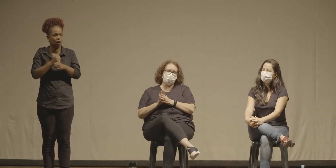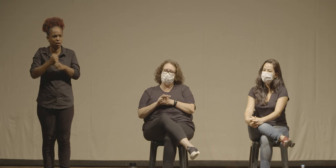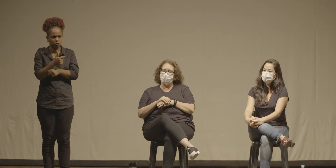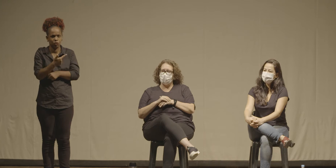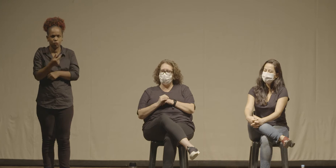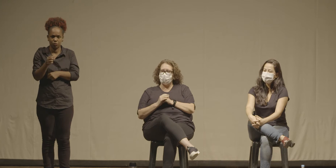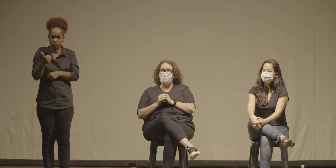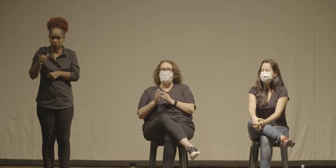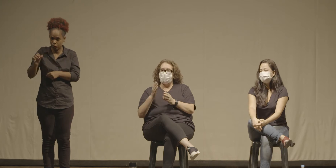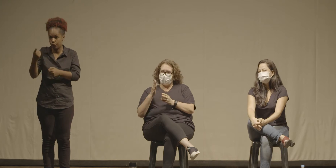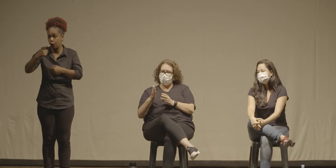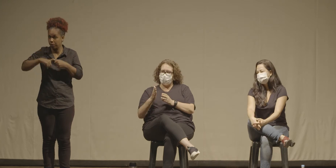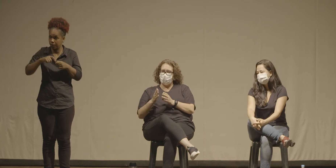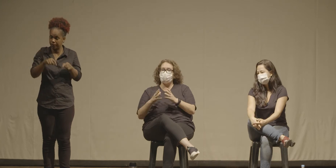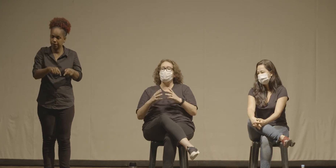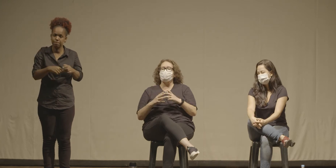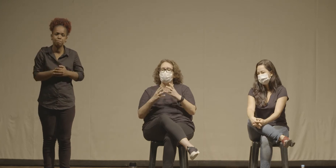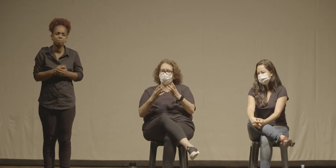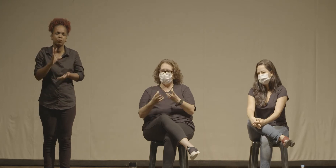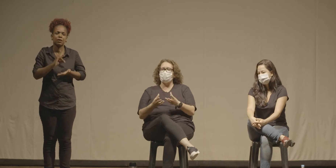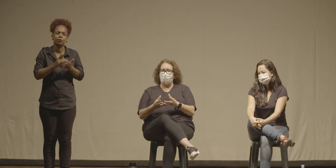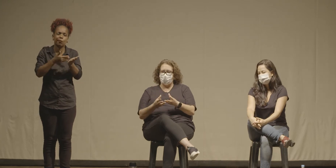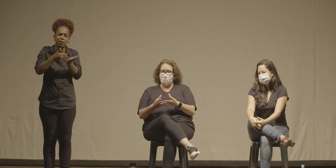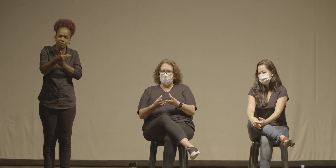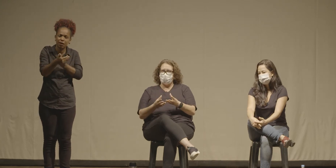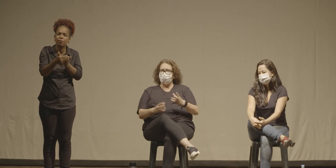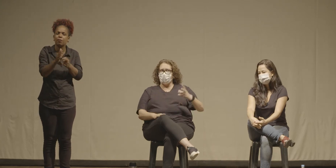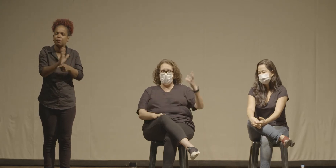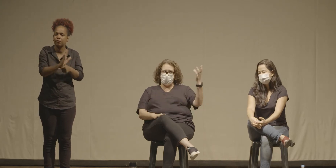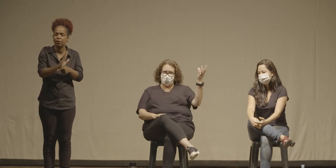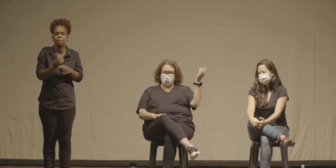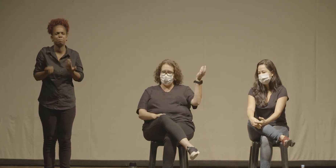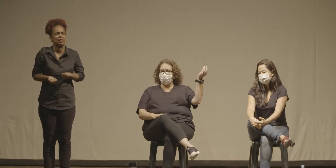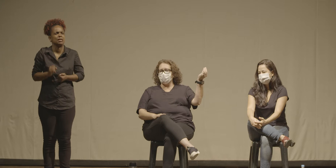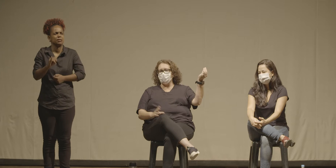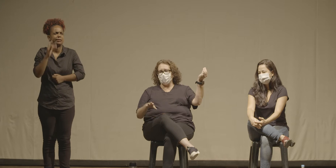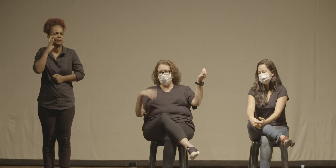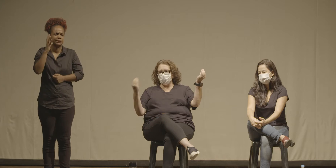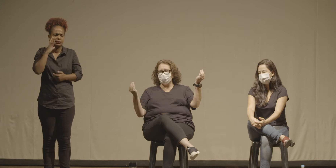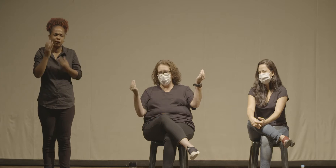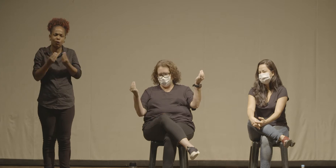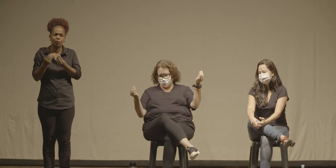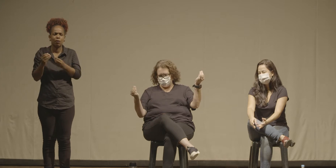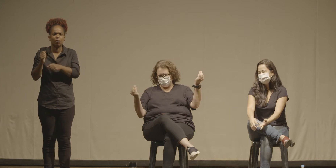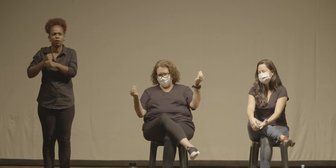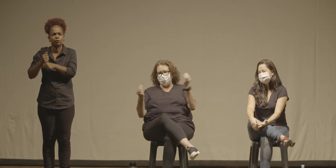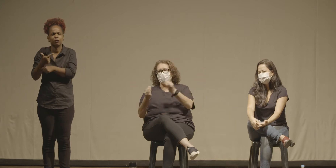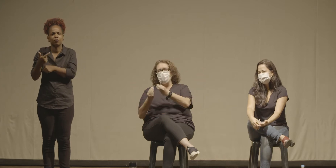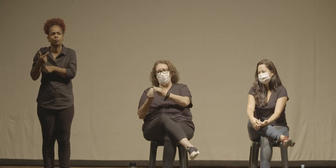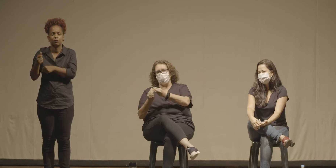Sim. que nós retornamos e que efetivamente começamos a filmar. Então, se a gente for parar para pensar, veio de 2015 a